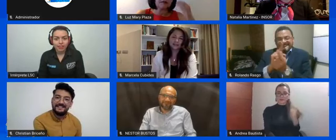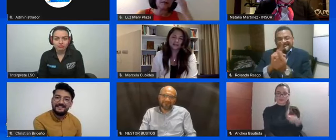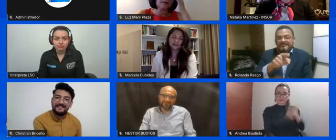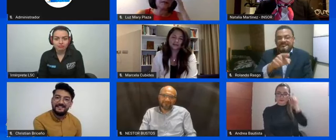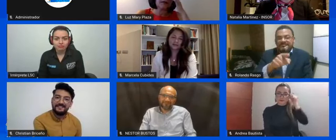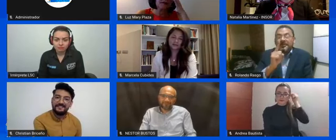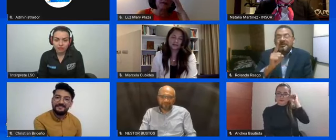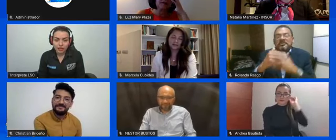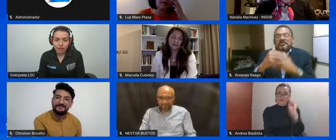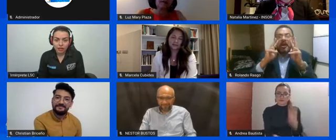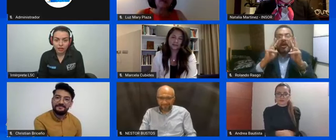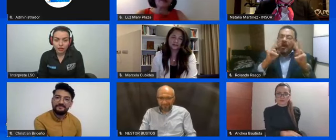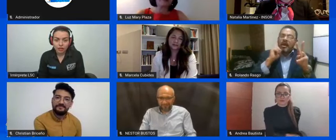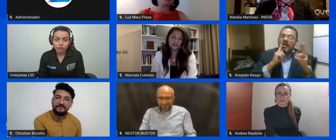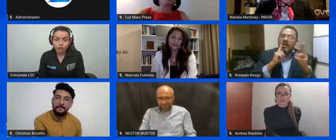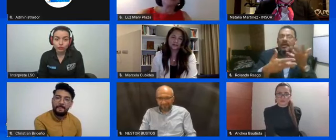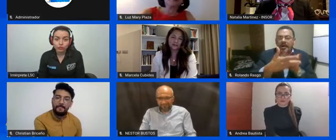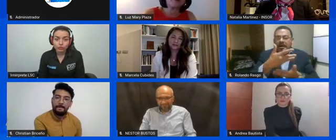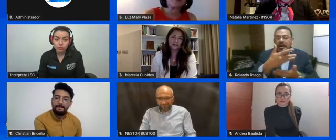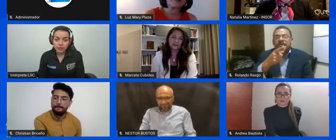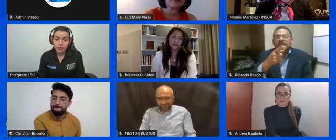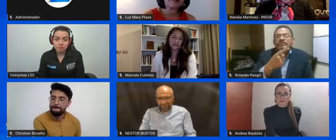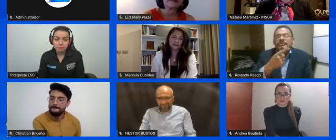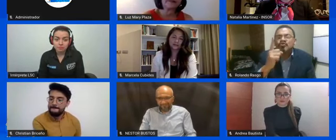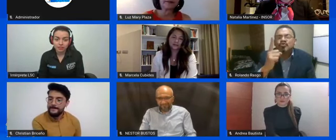sorpresa también poder, pues,